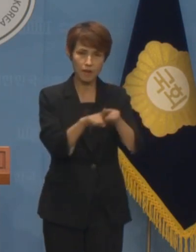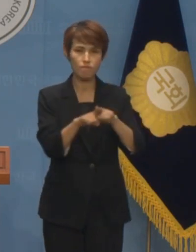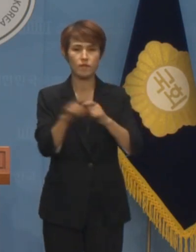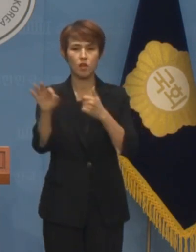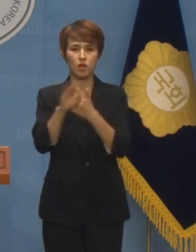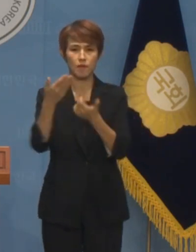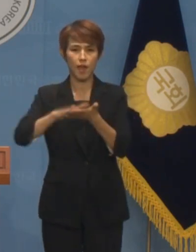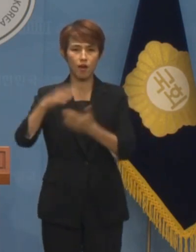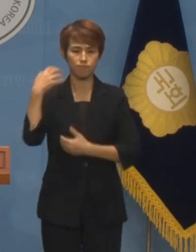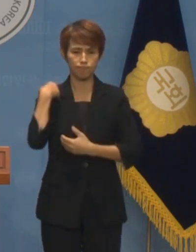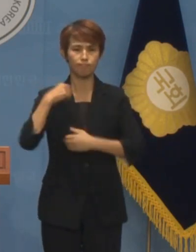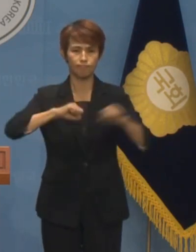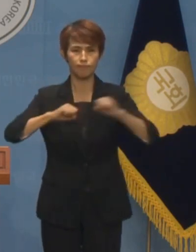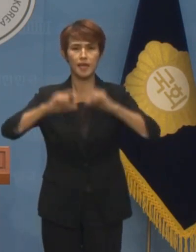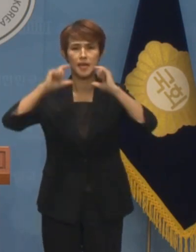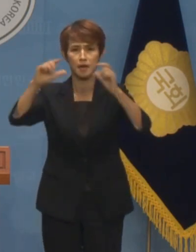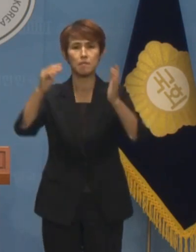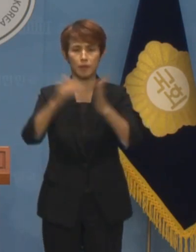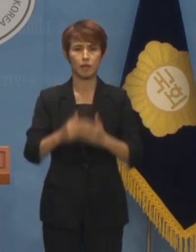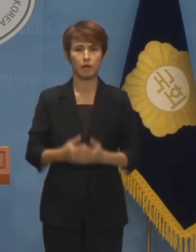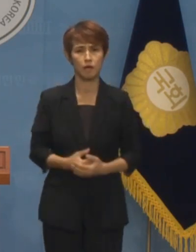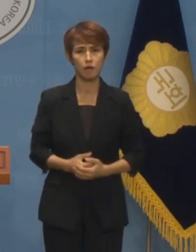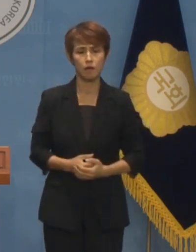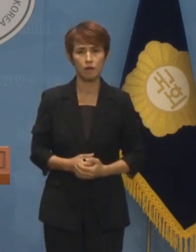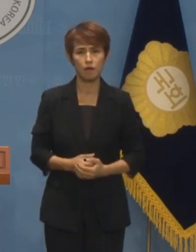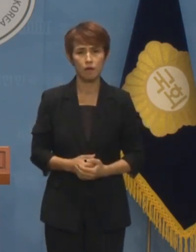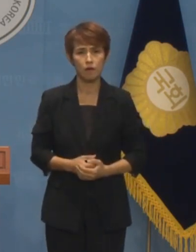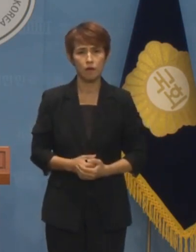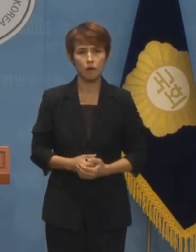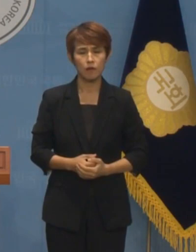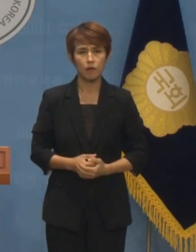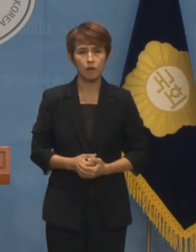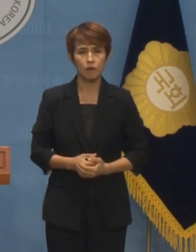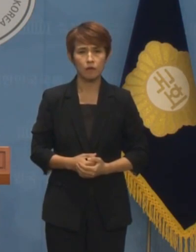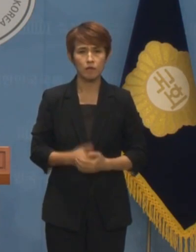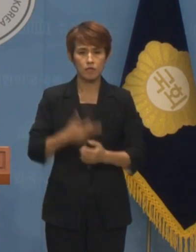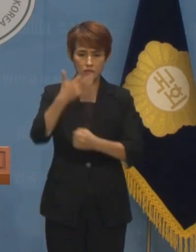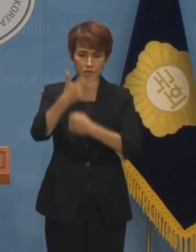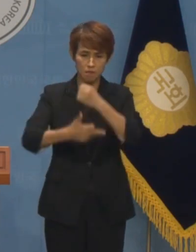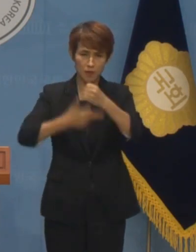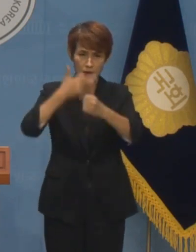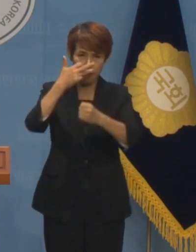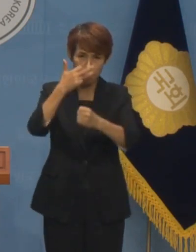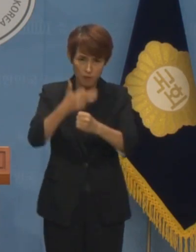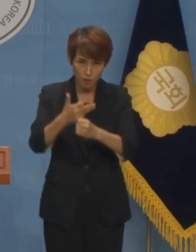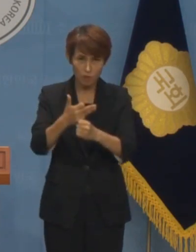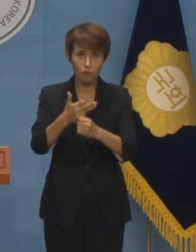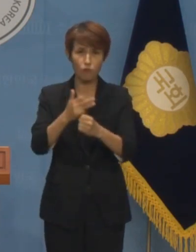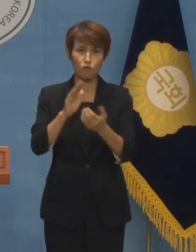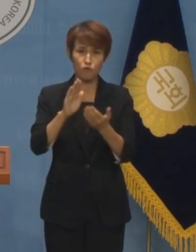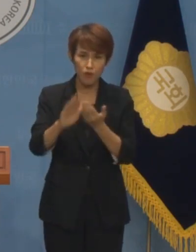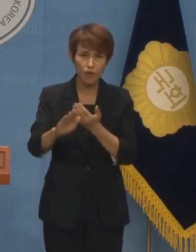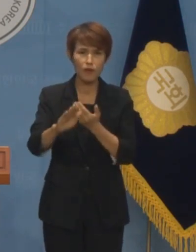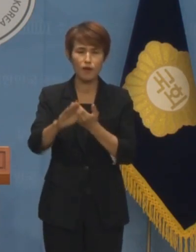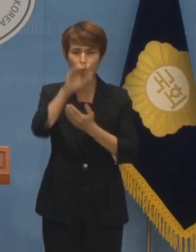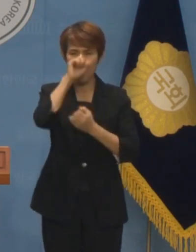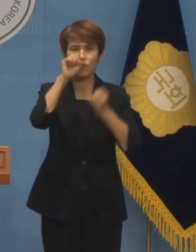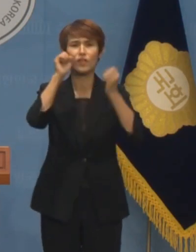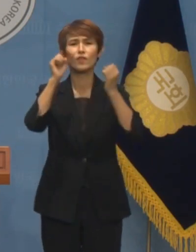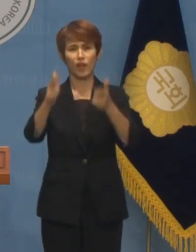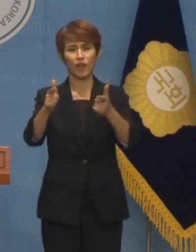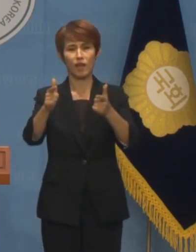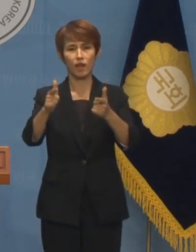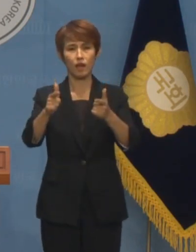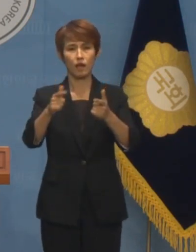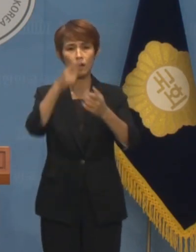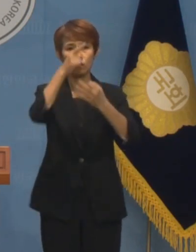나눠서 지겠다고 공언한 바 있습니다. 이렇게 18년 만에 찾아왔던 절호의 기회를